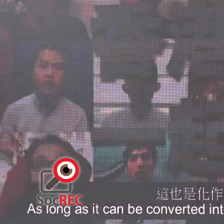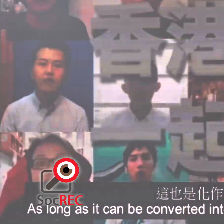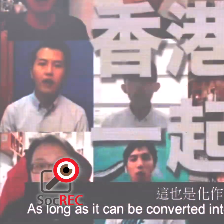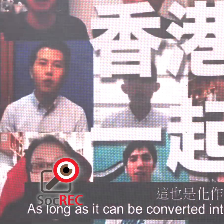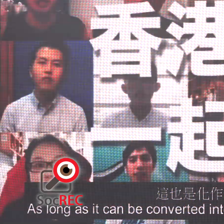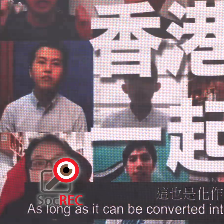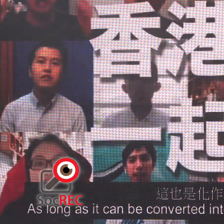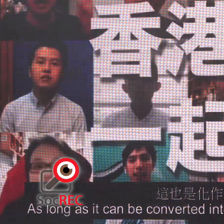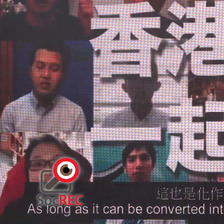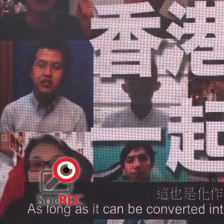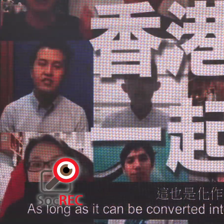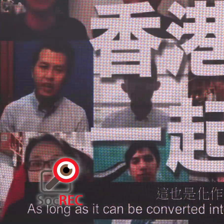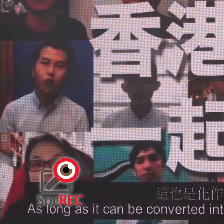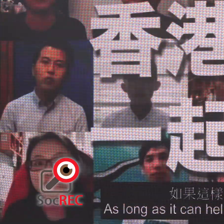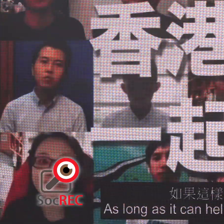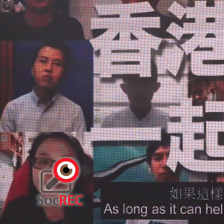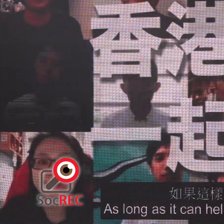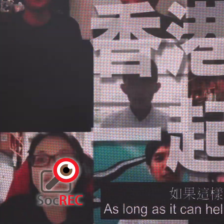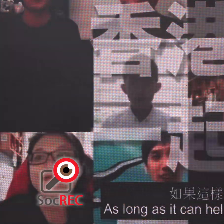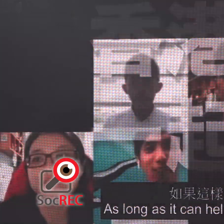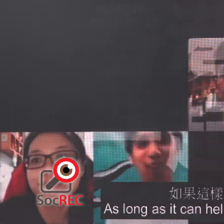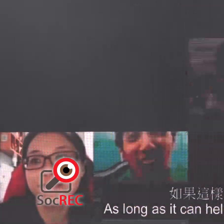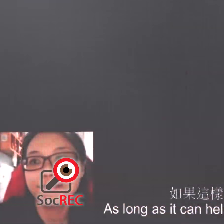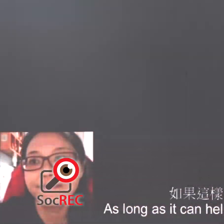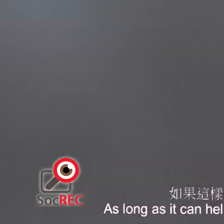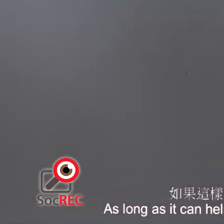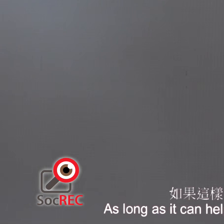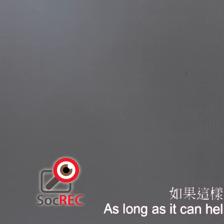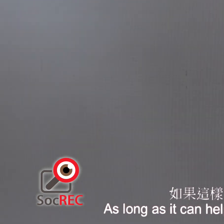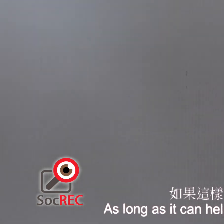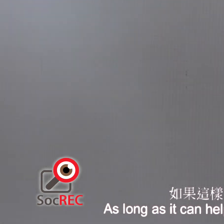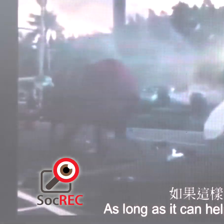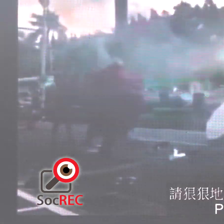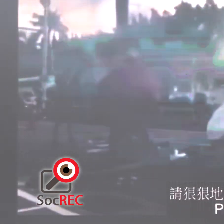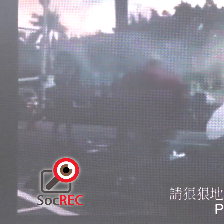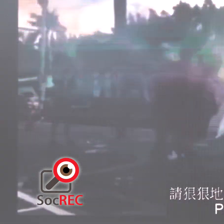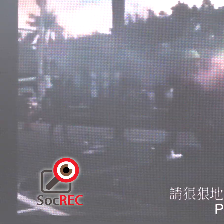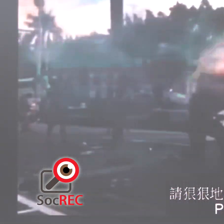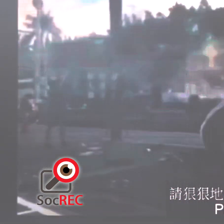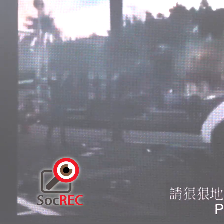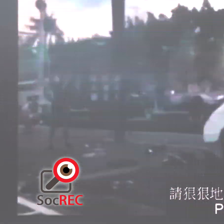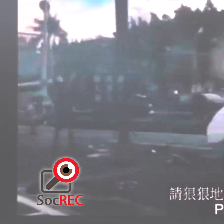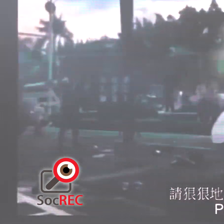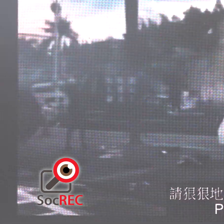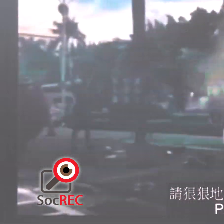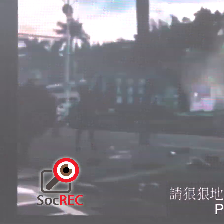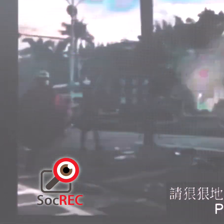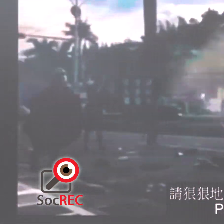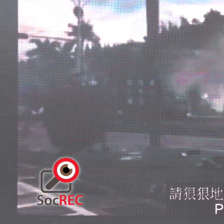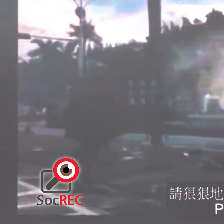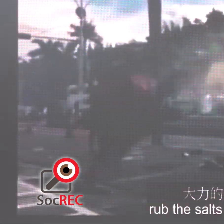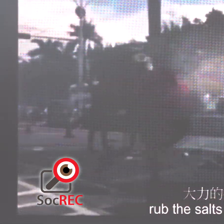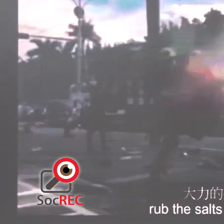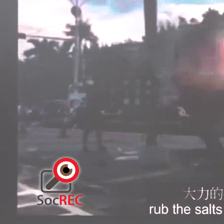抗極權的力量。如果可以這樣幫到台灣，請狠狠地在我們的傷